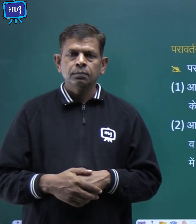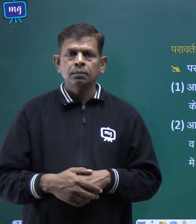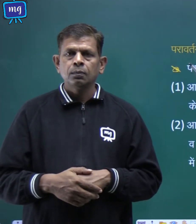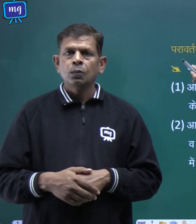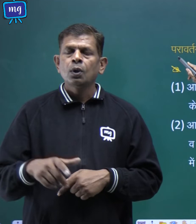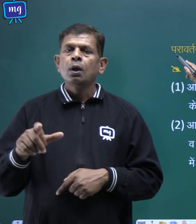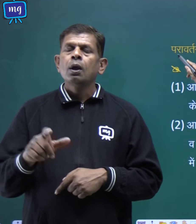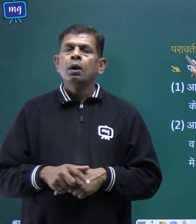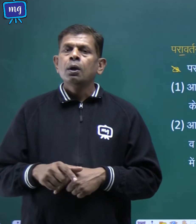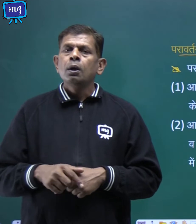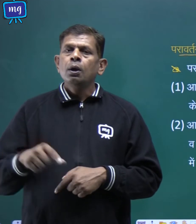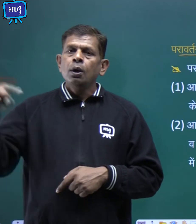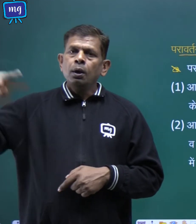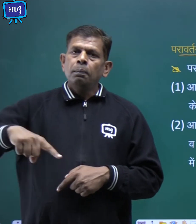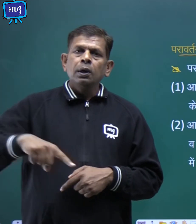परावर्तन के नियम।